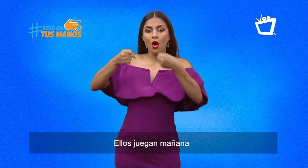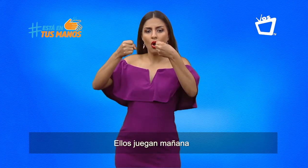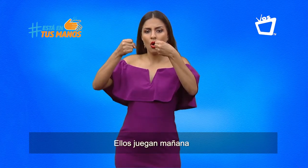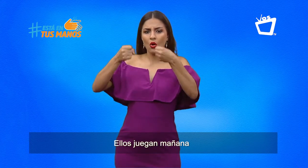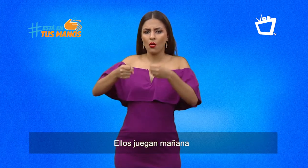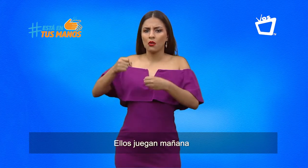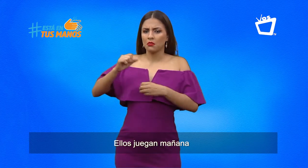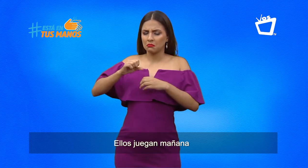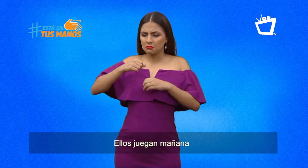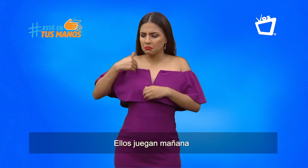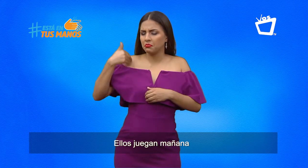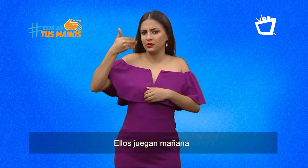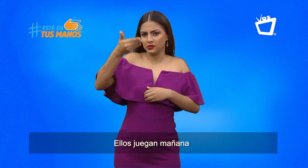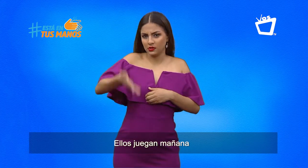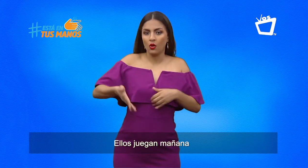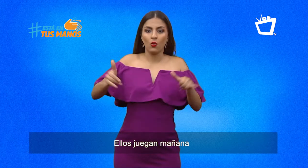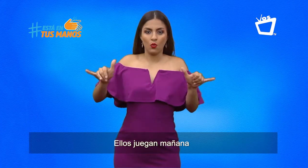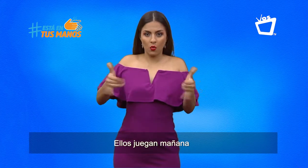ellos juegan mañana